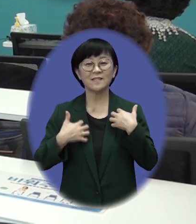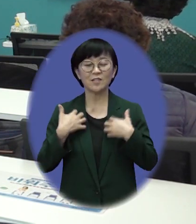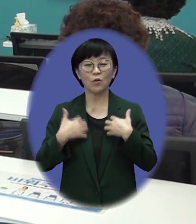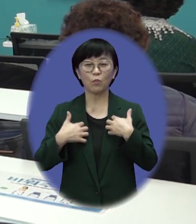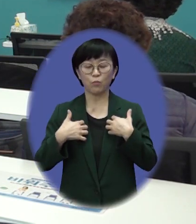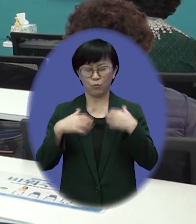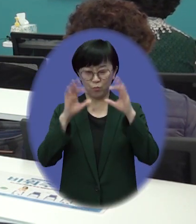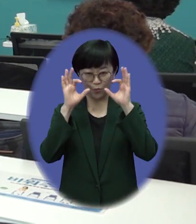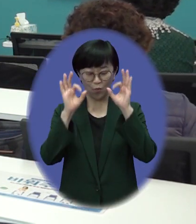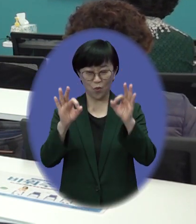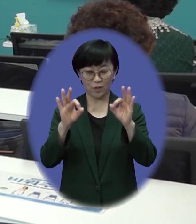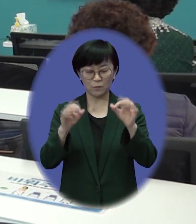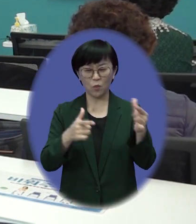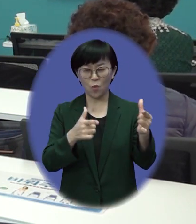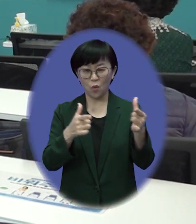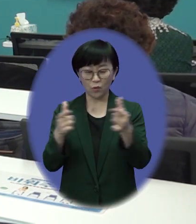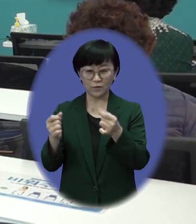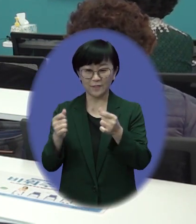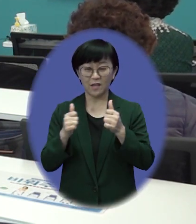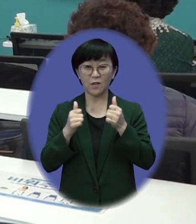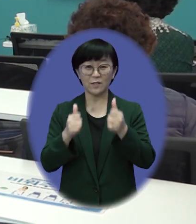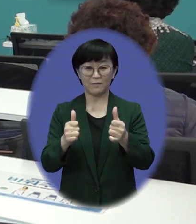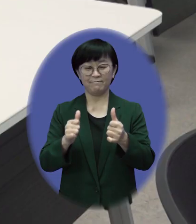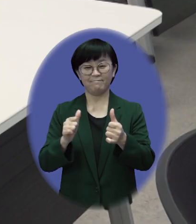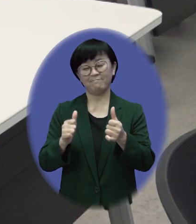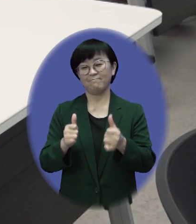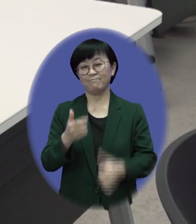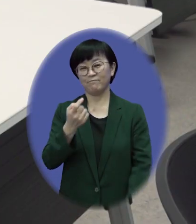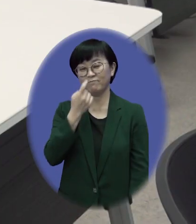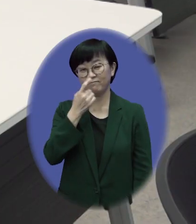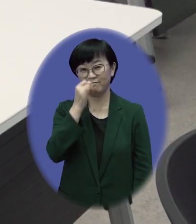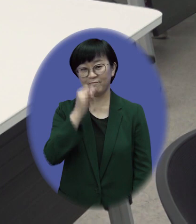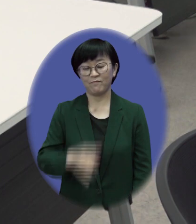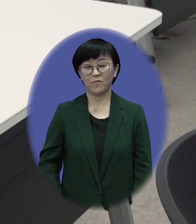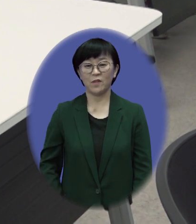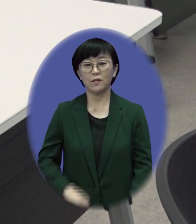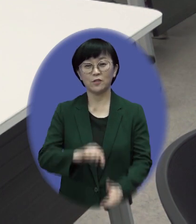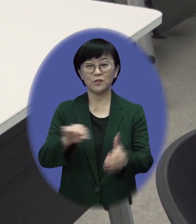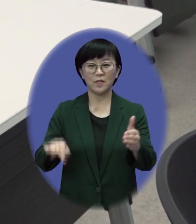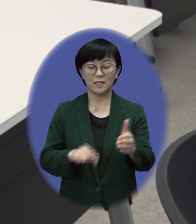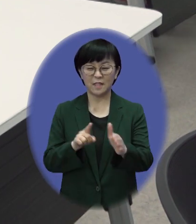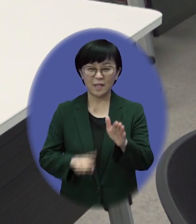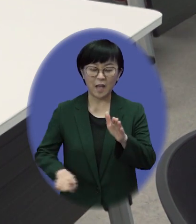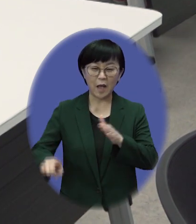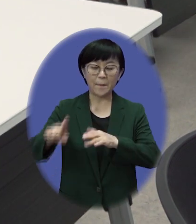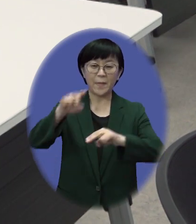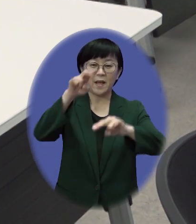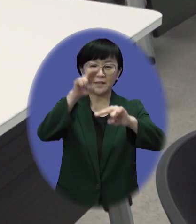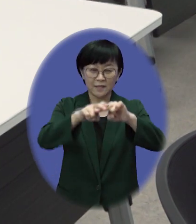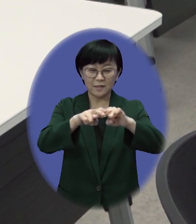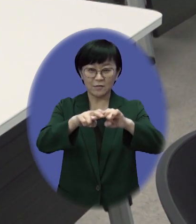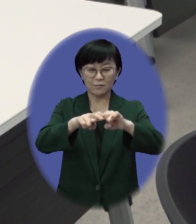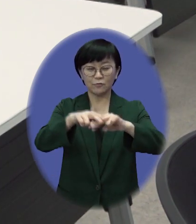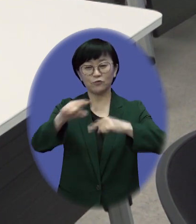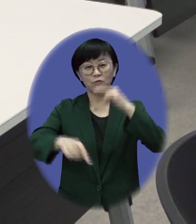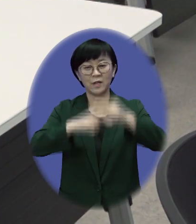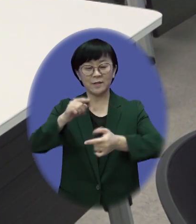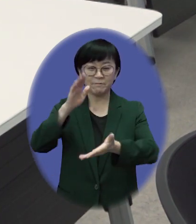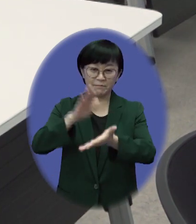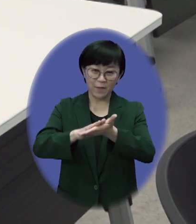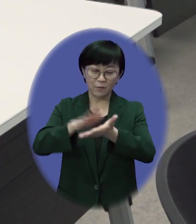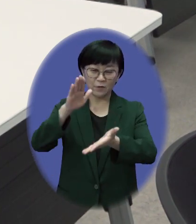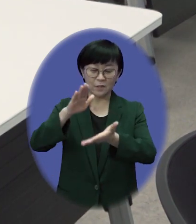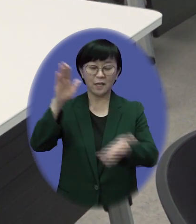굉장히 즐거워 보입니다. 모두 열심히 하시는 모습이 눈에 띄는데요. 그 중에서도 가장 앞에 앉아서 수어에 대한